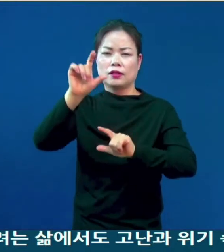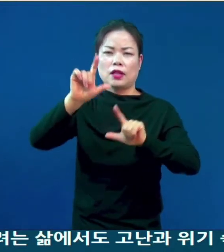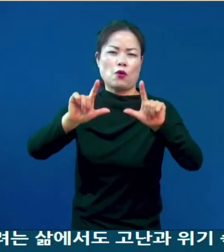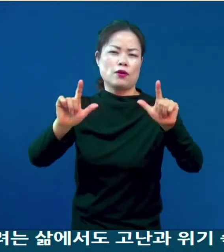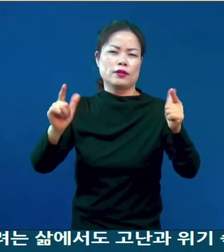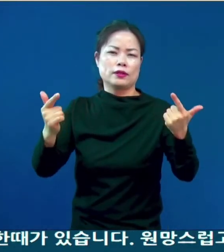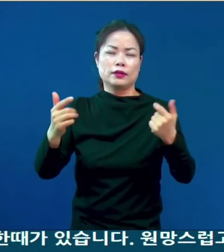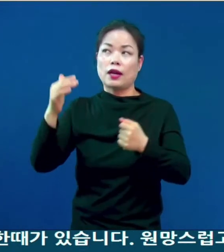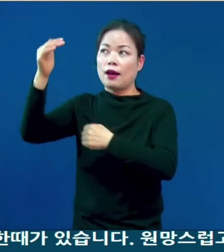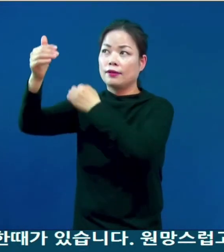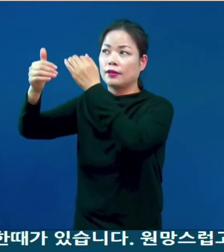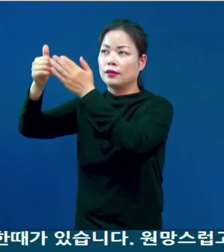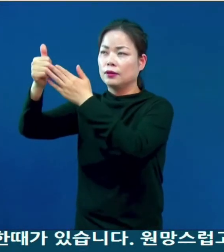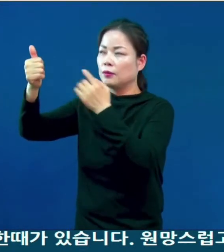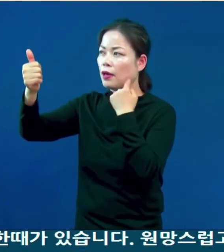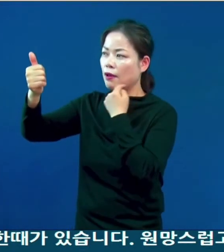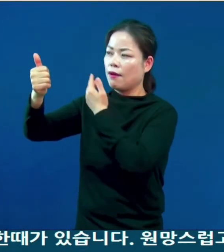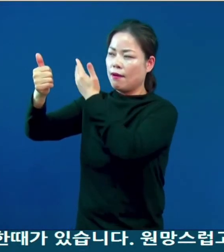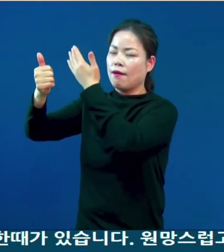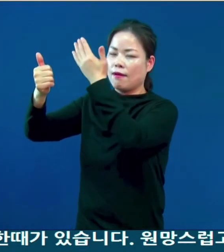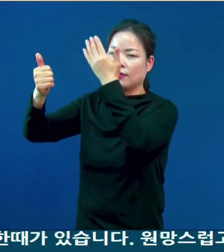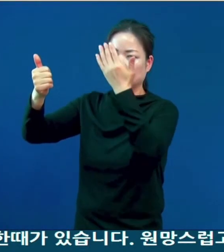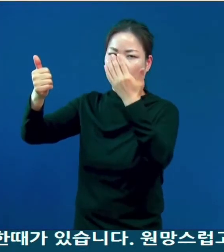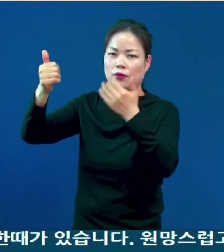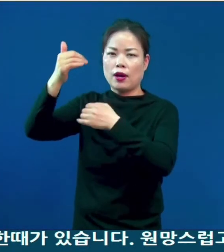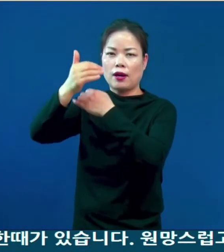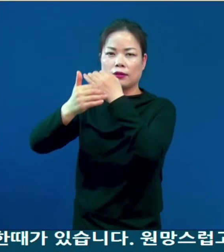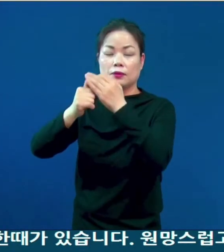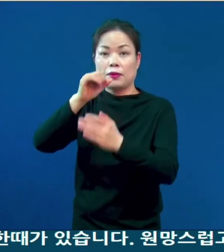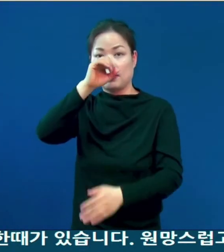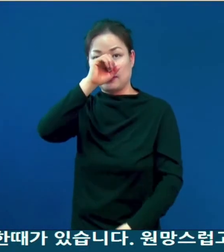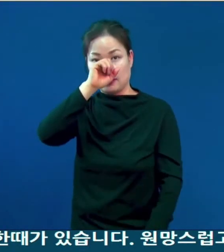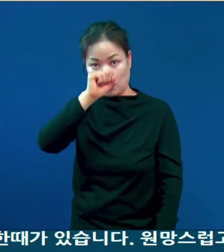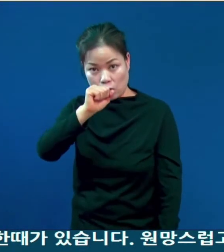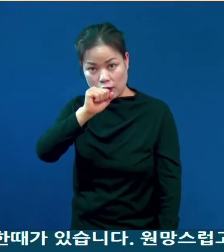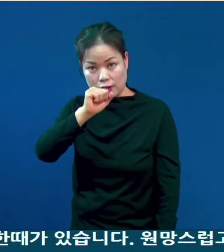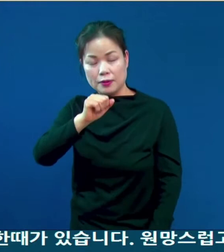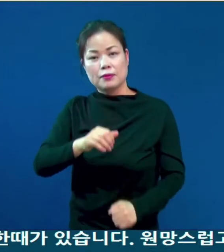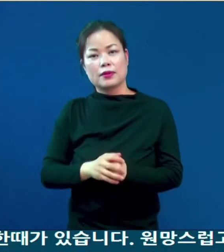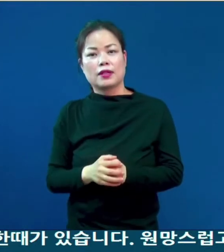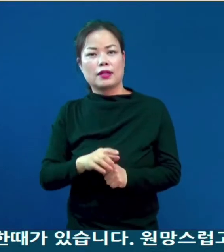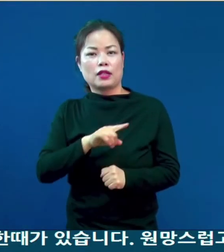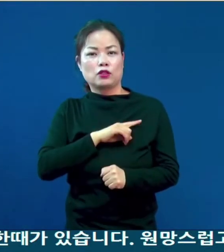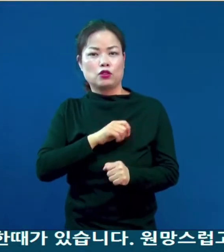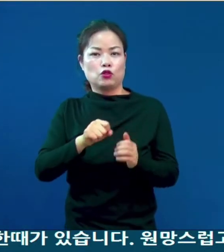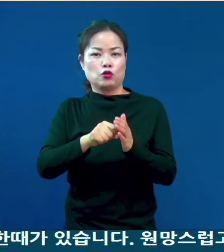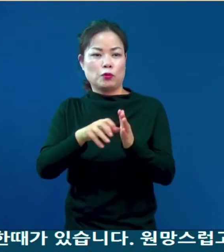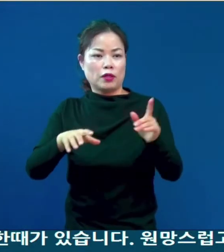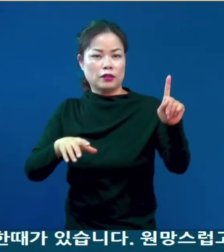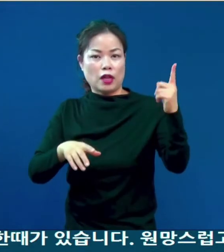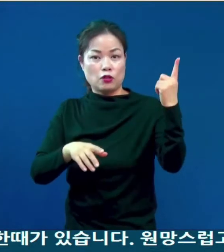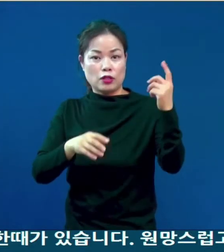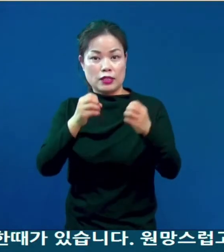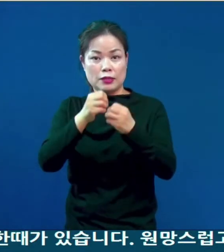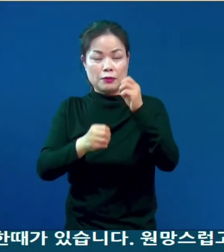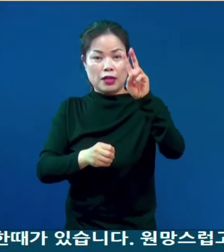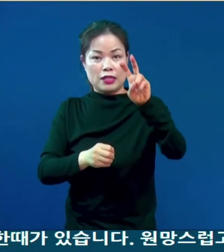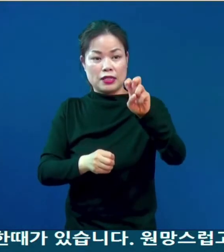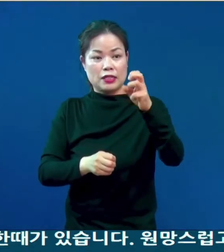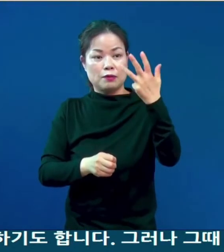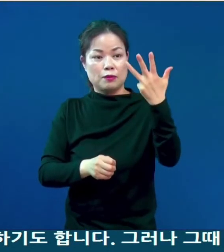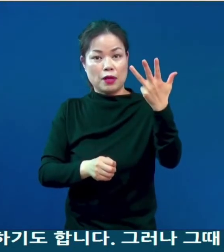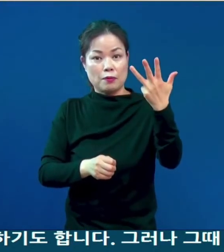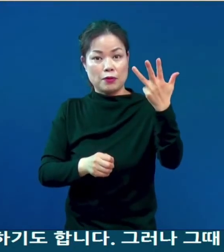아니라 바로 하나님의 아름다움, 하나님의 선하심입니다. 가장 유명한 다윗의 시편 23편이